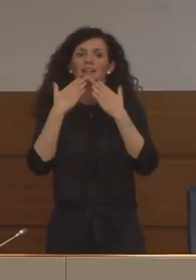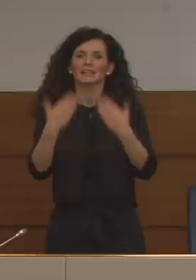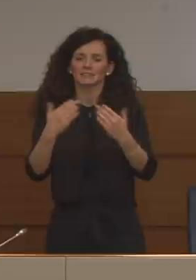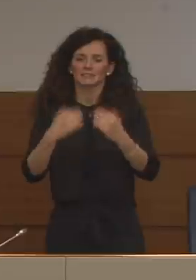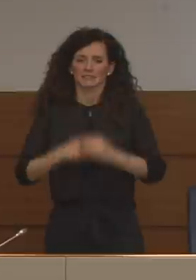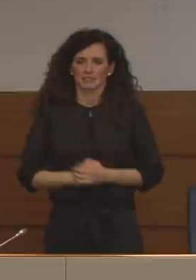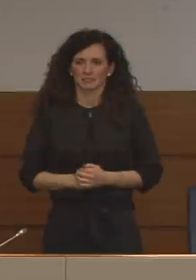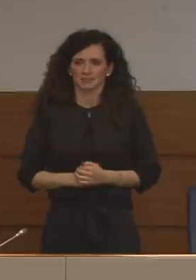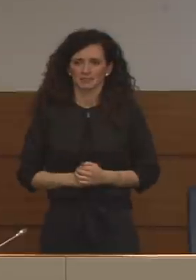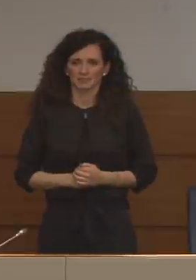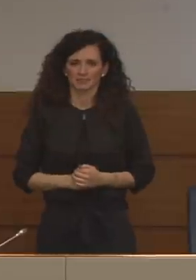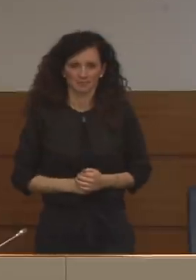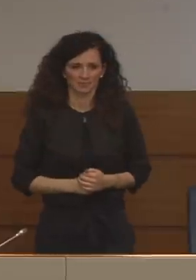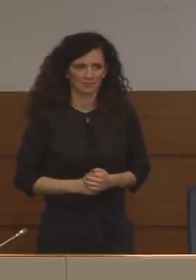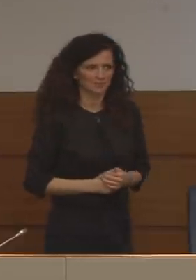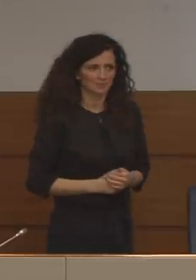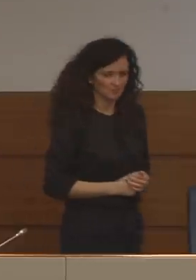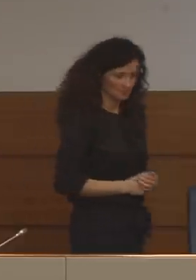sì